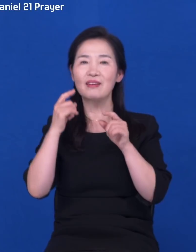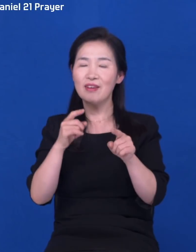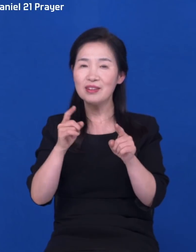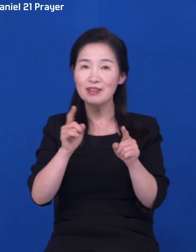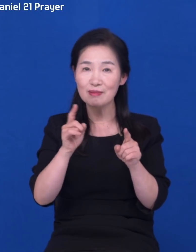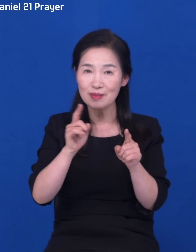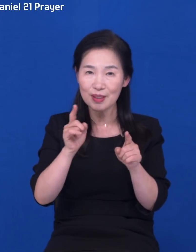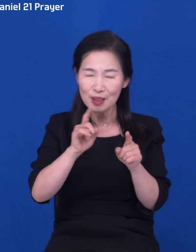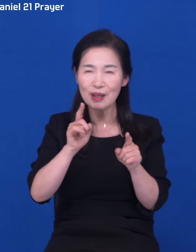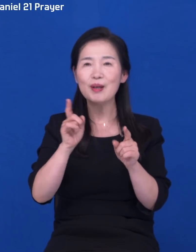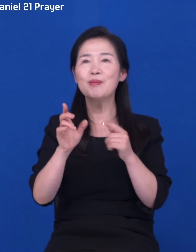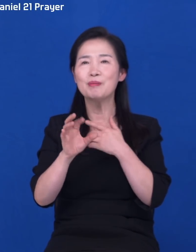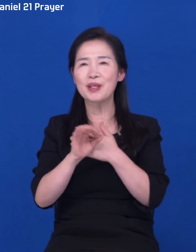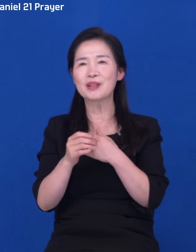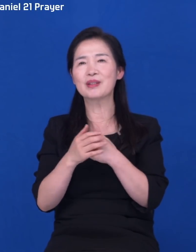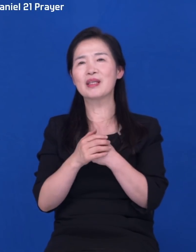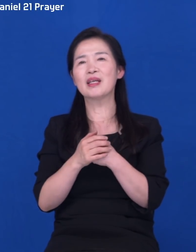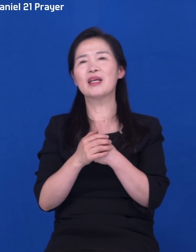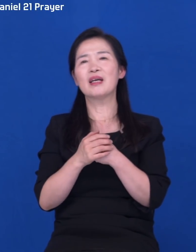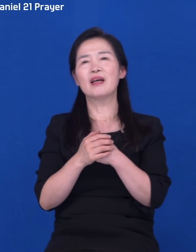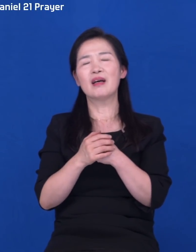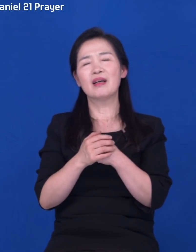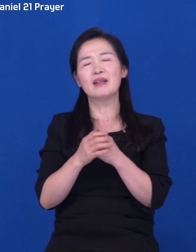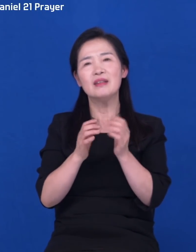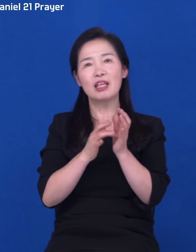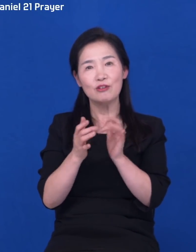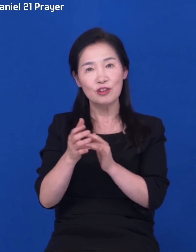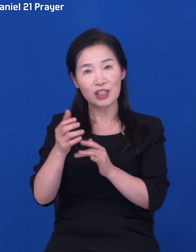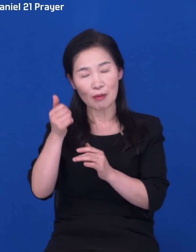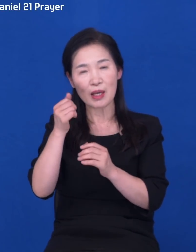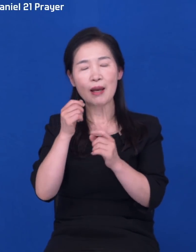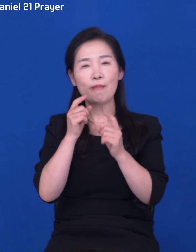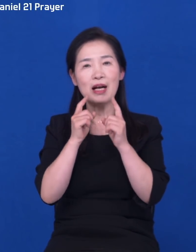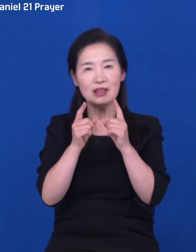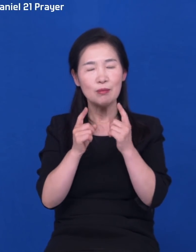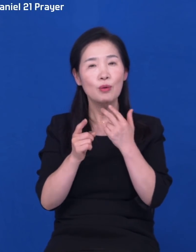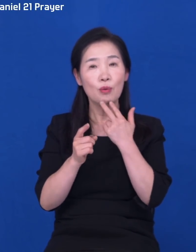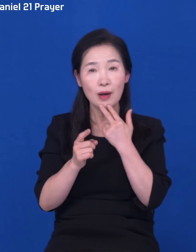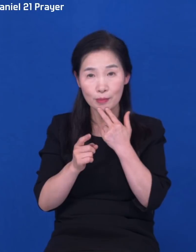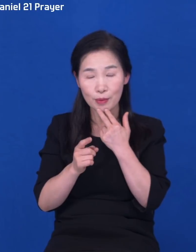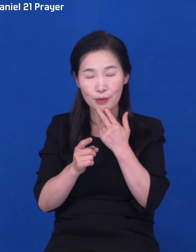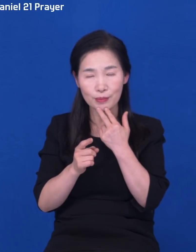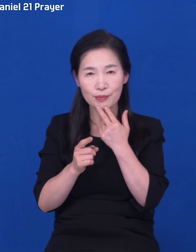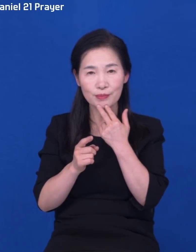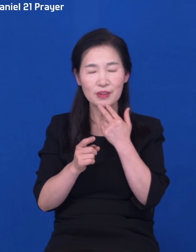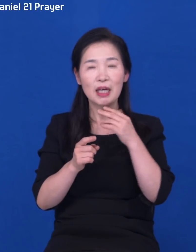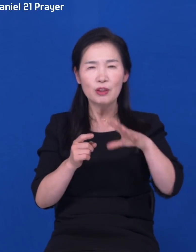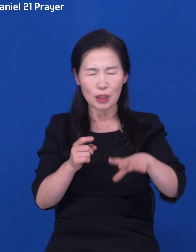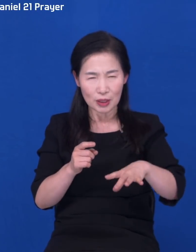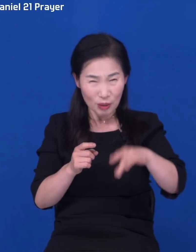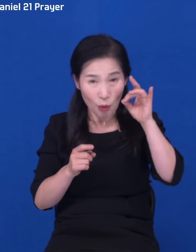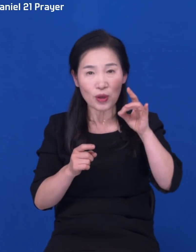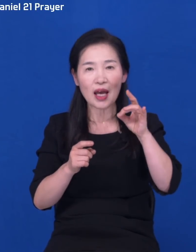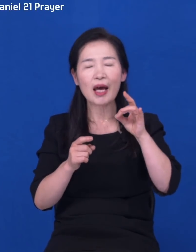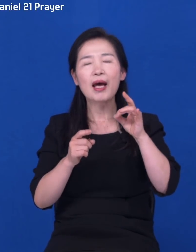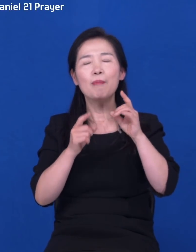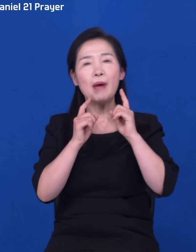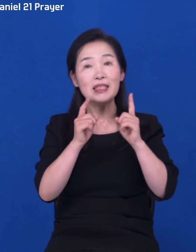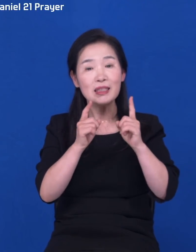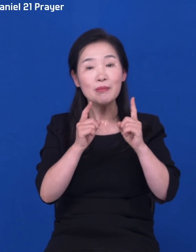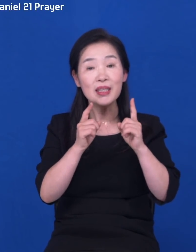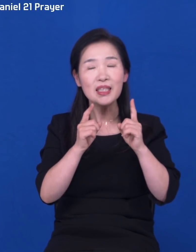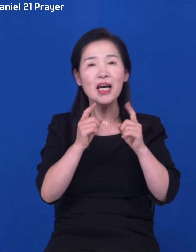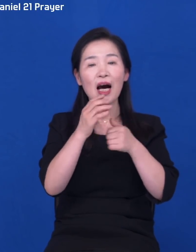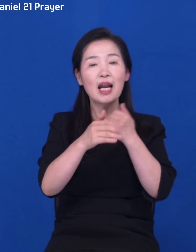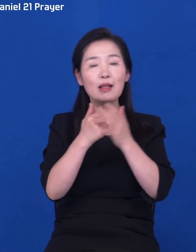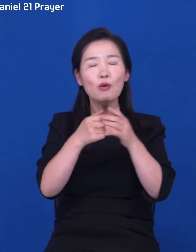말씀을 예수님이 말씀이라고 정확하게 요한복음 1장에 나와 있잖아요. 태초에 말씀이 하나님과